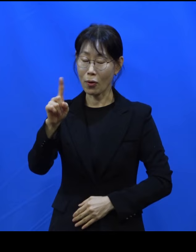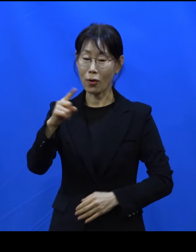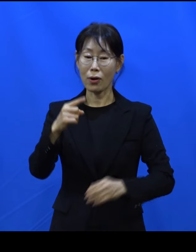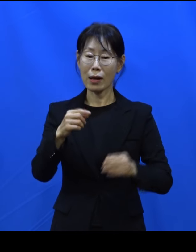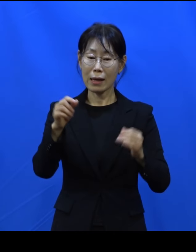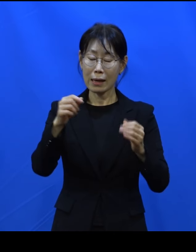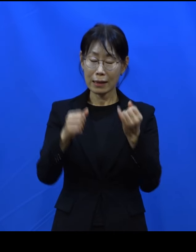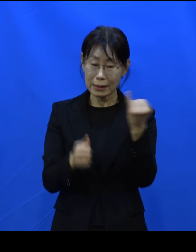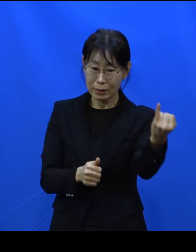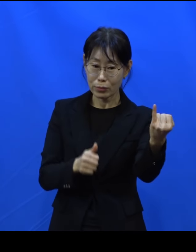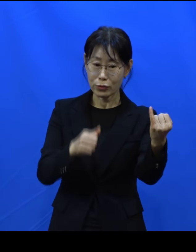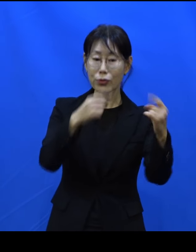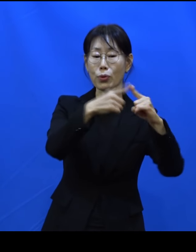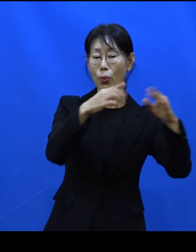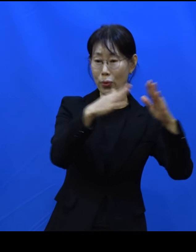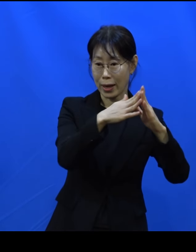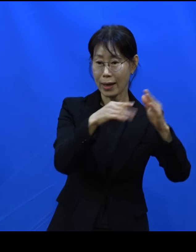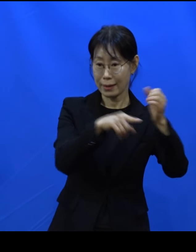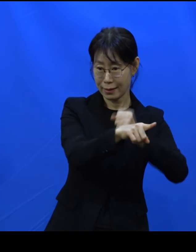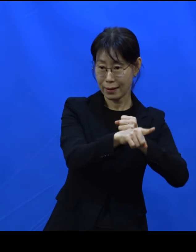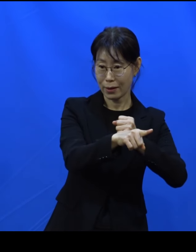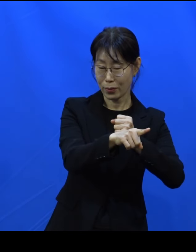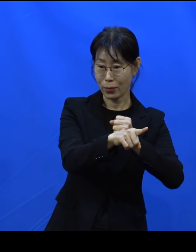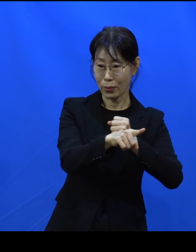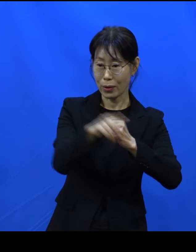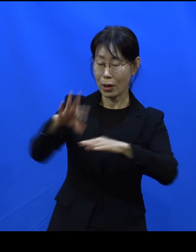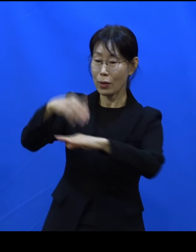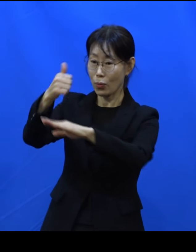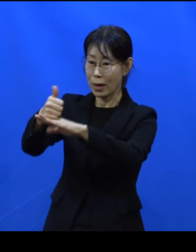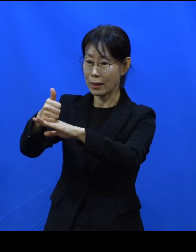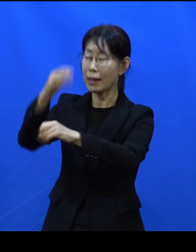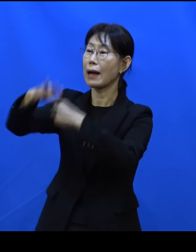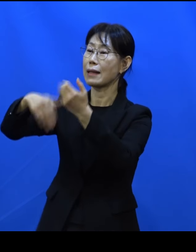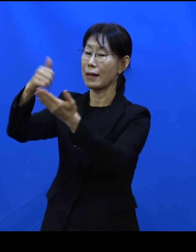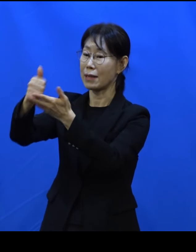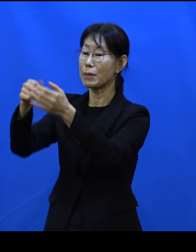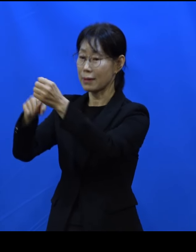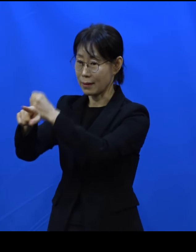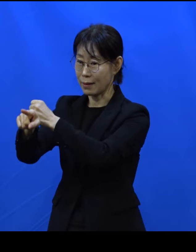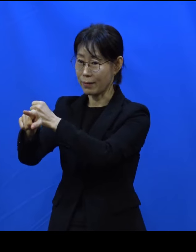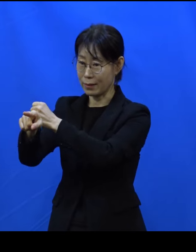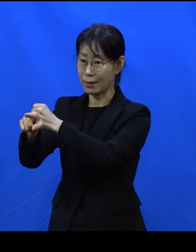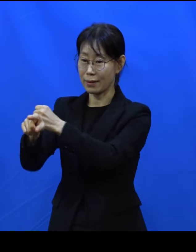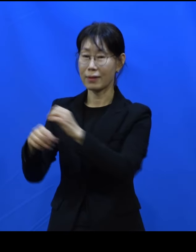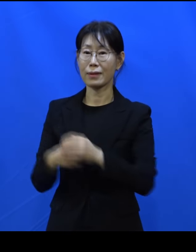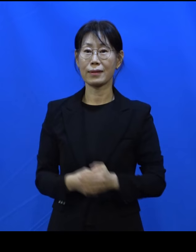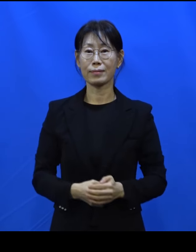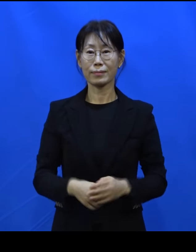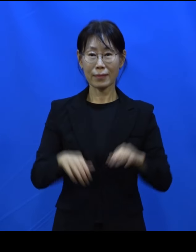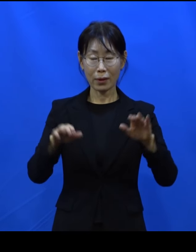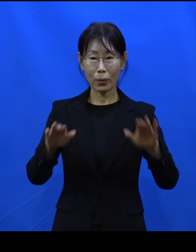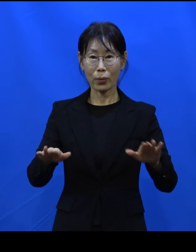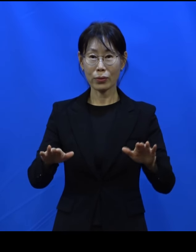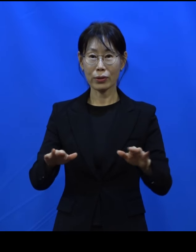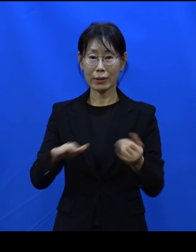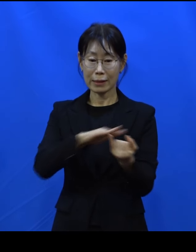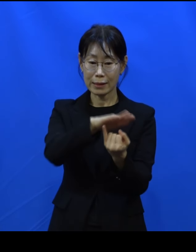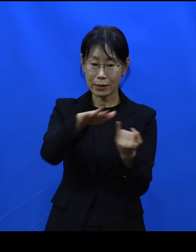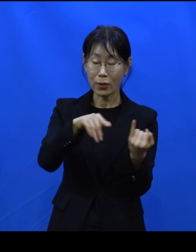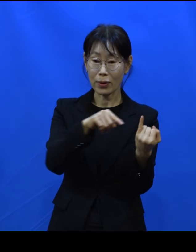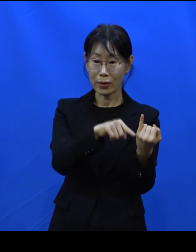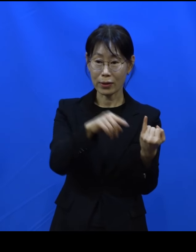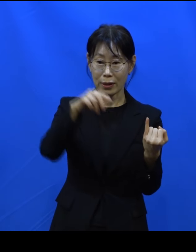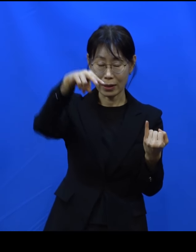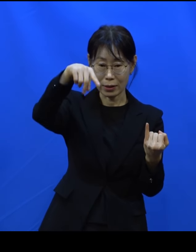아가서는 그런 관점에서 이제 조금 좁혀 보아야 될 필요가 있습니다. 오늘 장면에서 술라미가